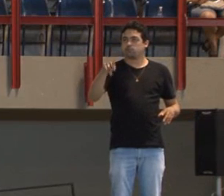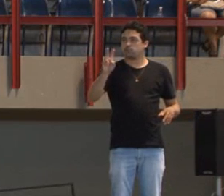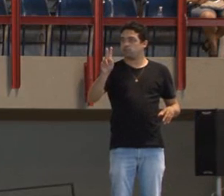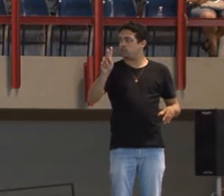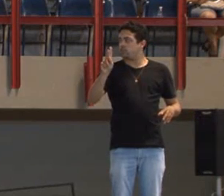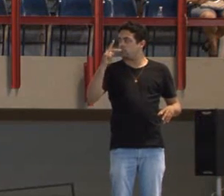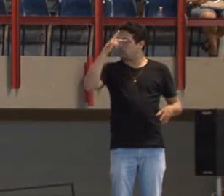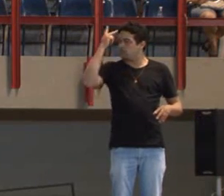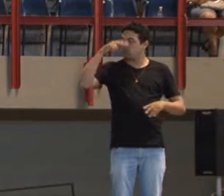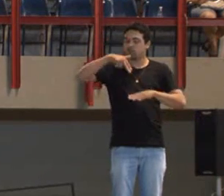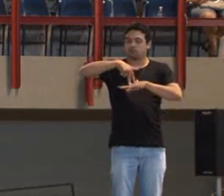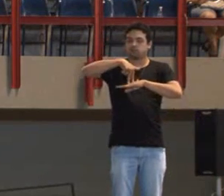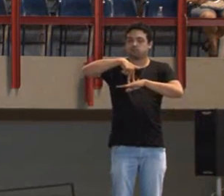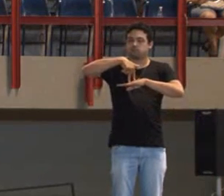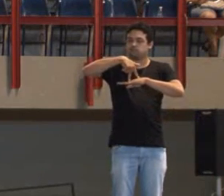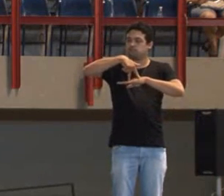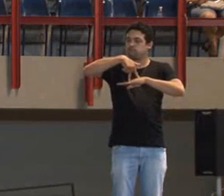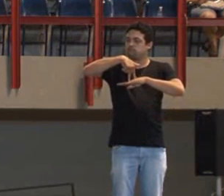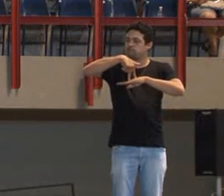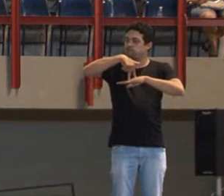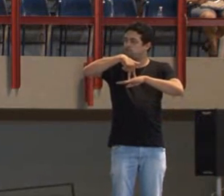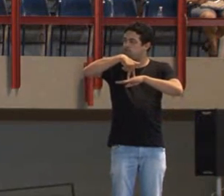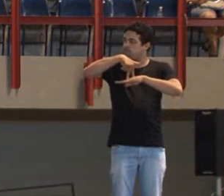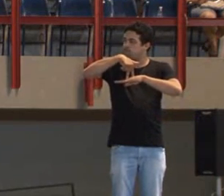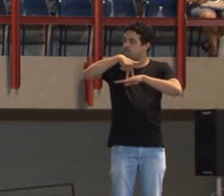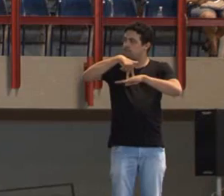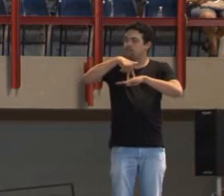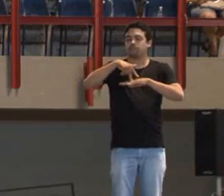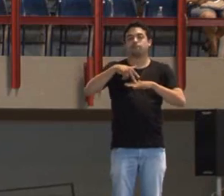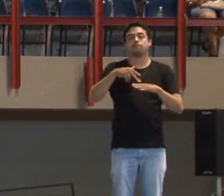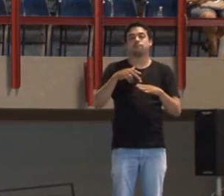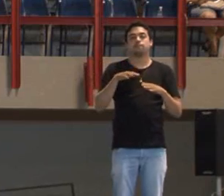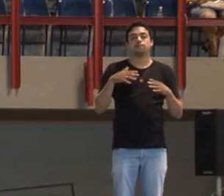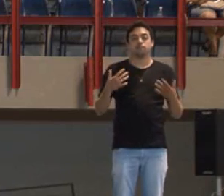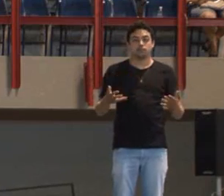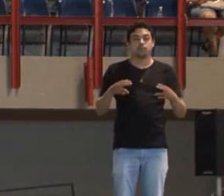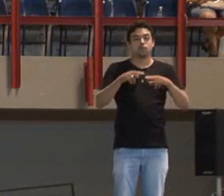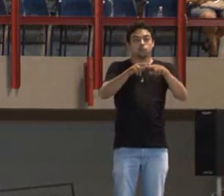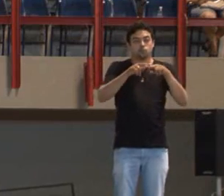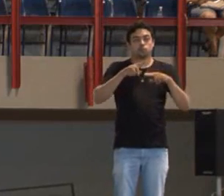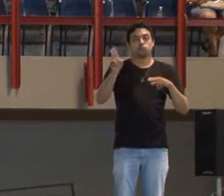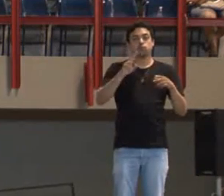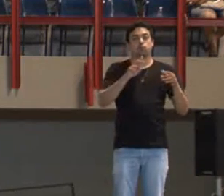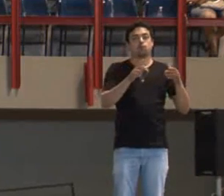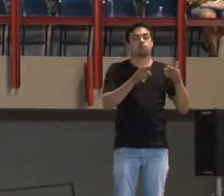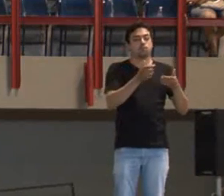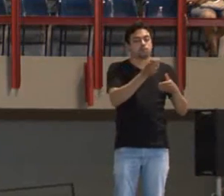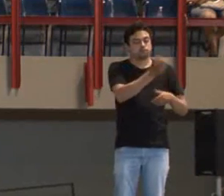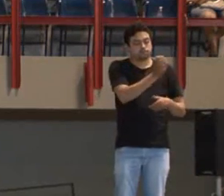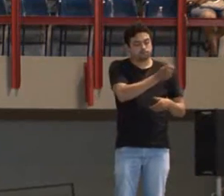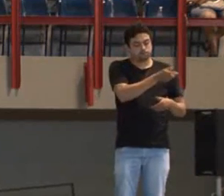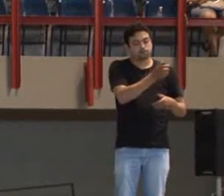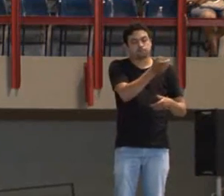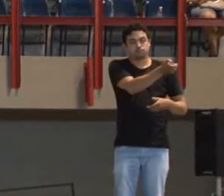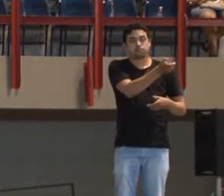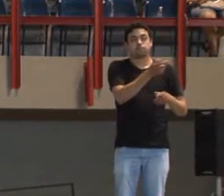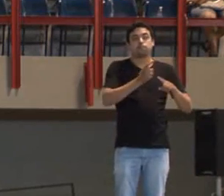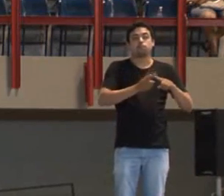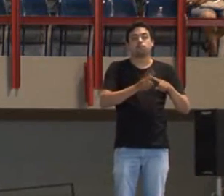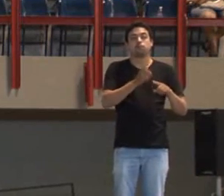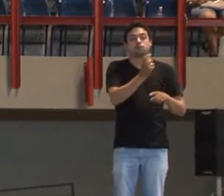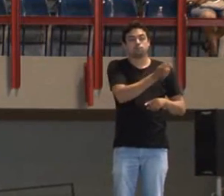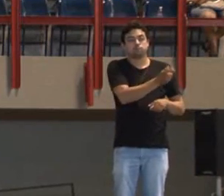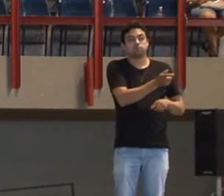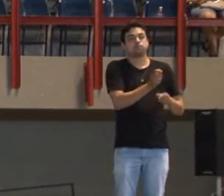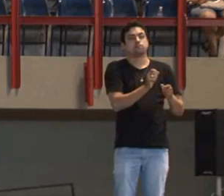parado e começava assim. Shake é mexer. Então o nome da lanterna é shake, porque você mexe